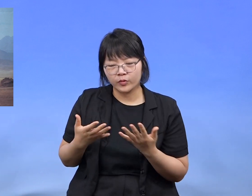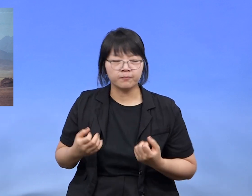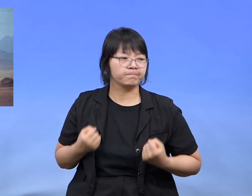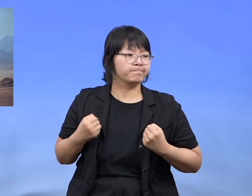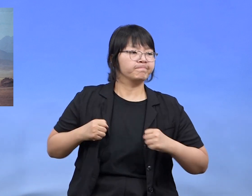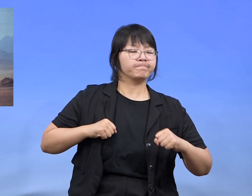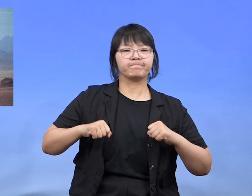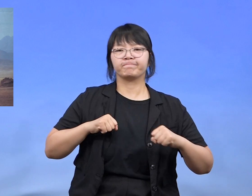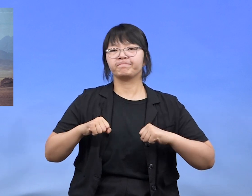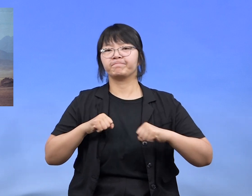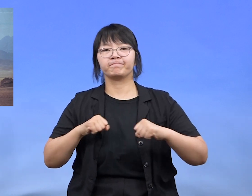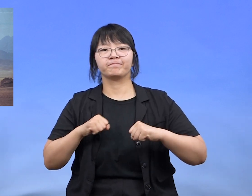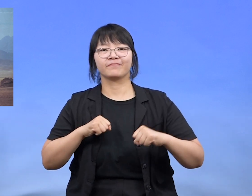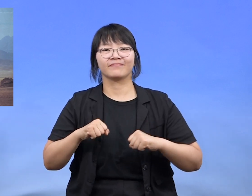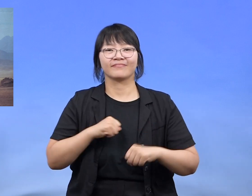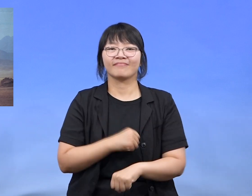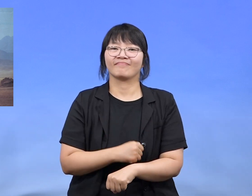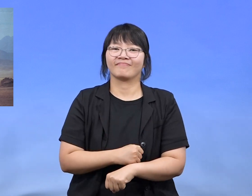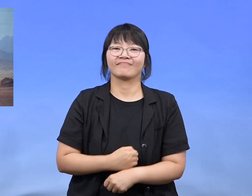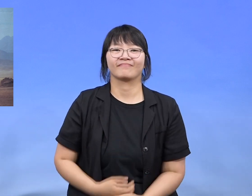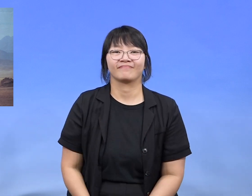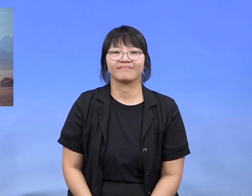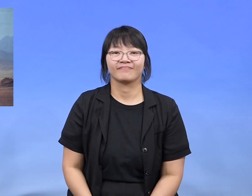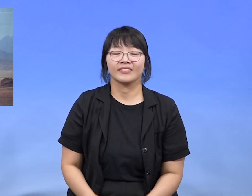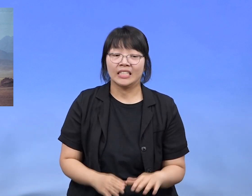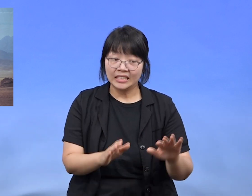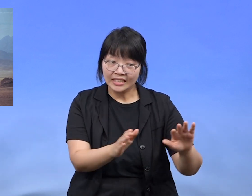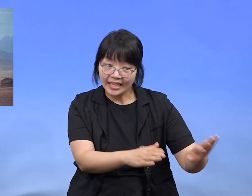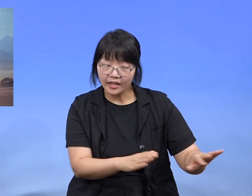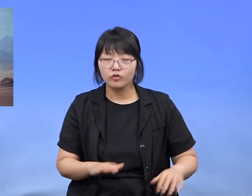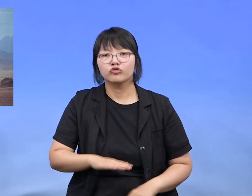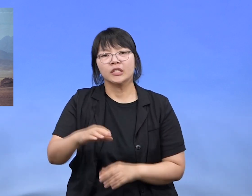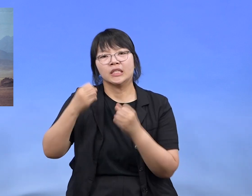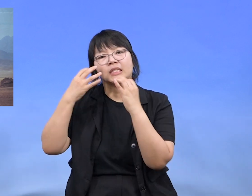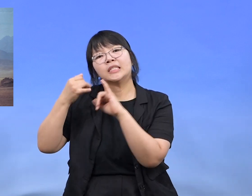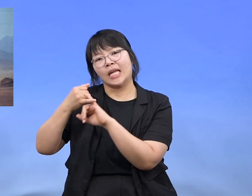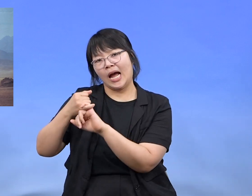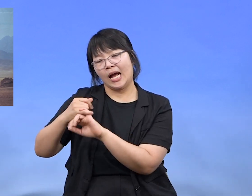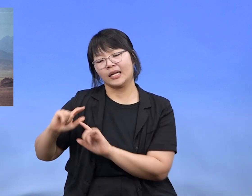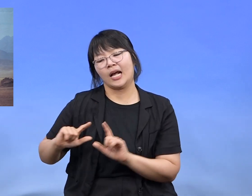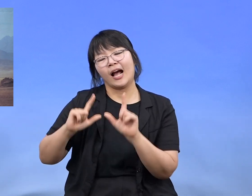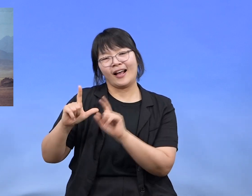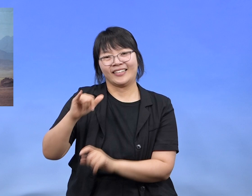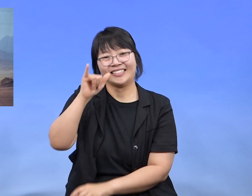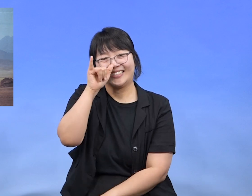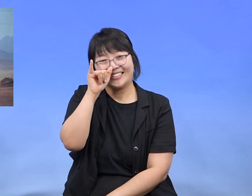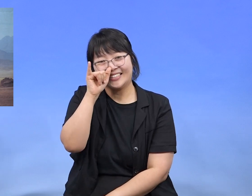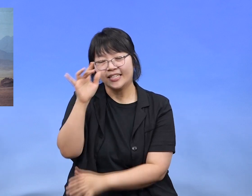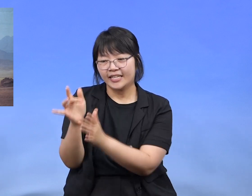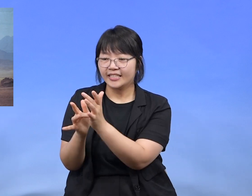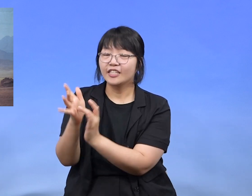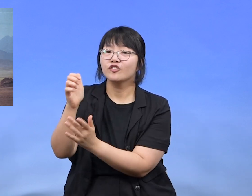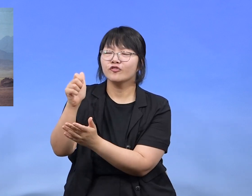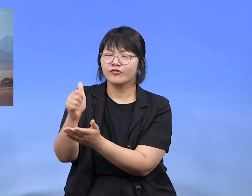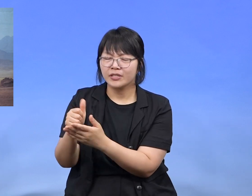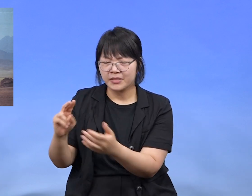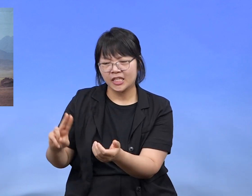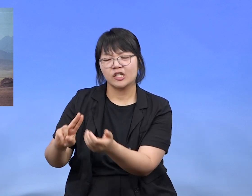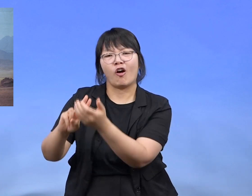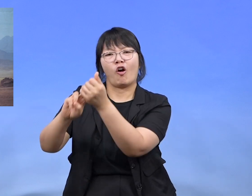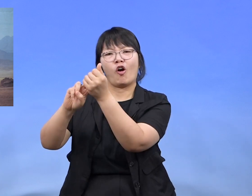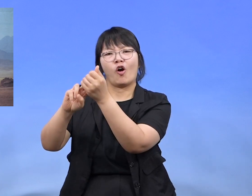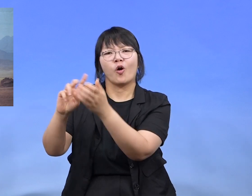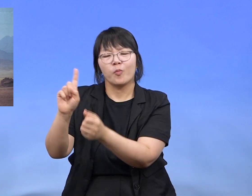것입니다. 여러분, 이제 신약 시대로 들어와서 예수님이 행하신 오병이어의 기적을 한번 상상해